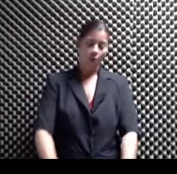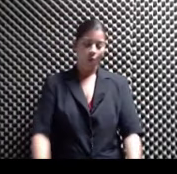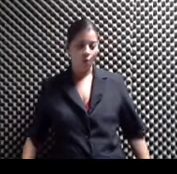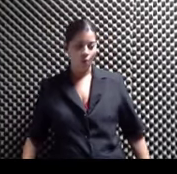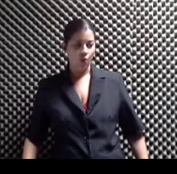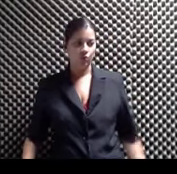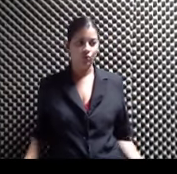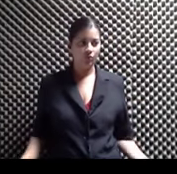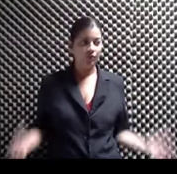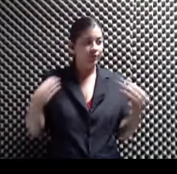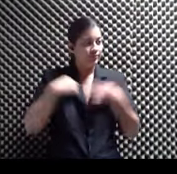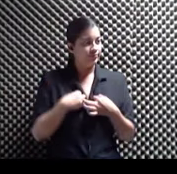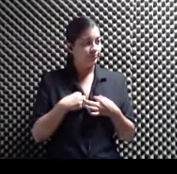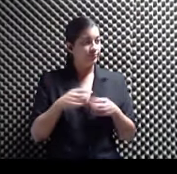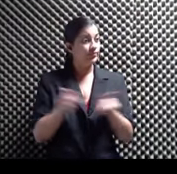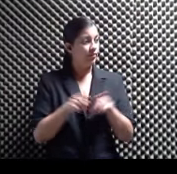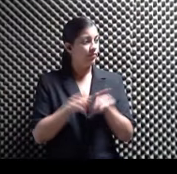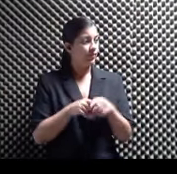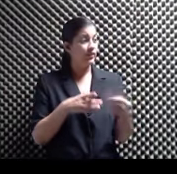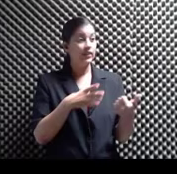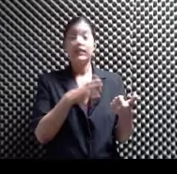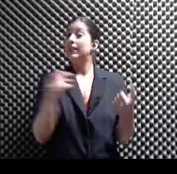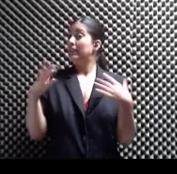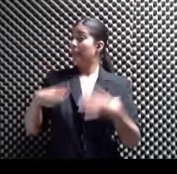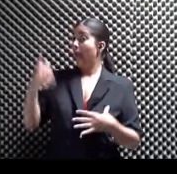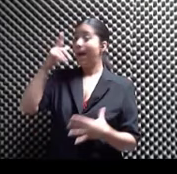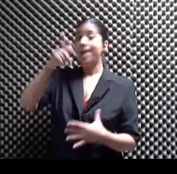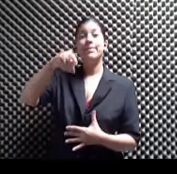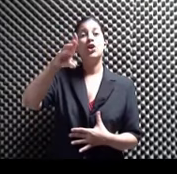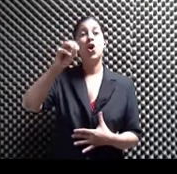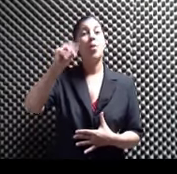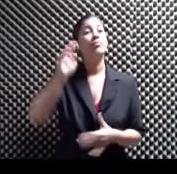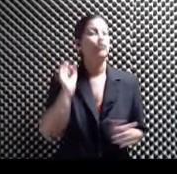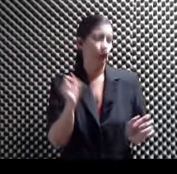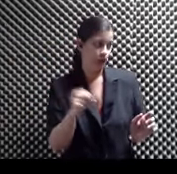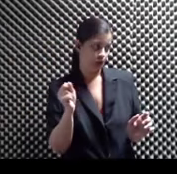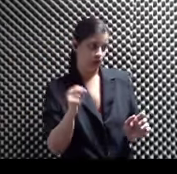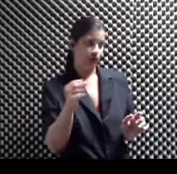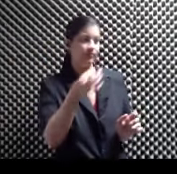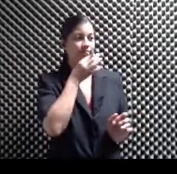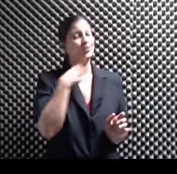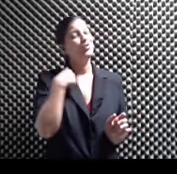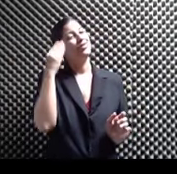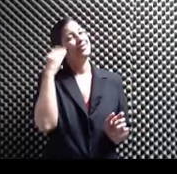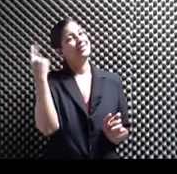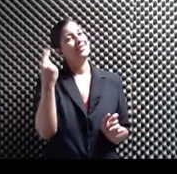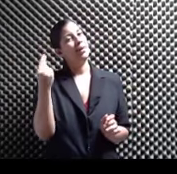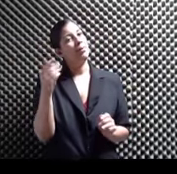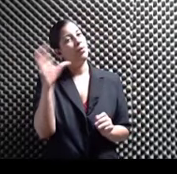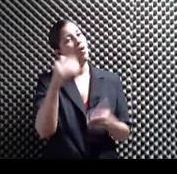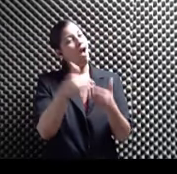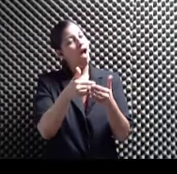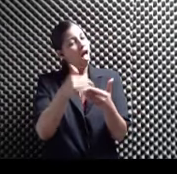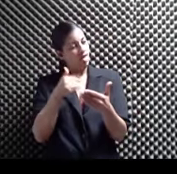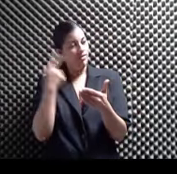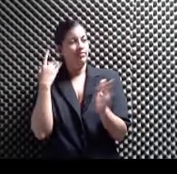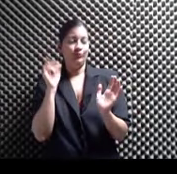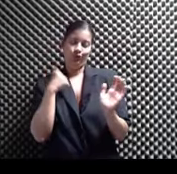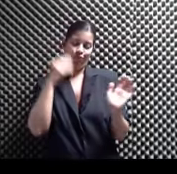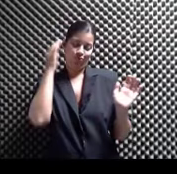blusitas, bueno, de todo. Y ahí llegó el cargamento para los proms. También, eso estaba llegando yo ahora. Yo sé que ella siempre anda a buscar, sí, es